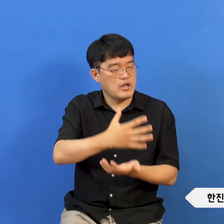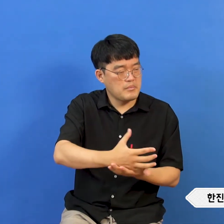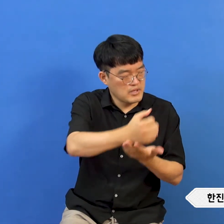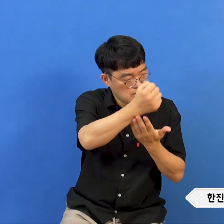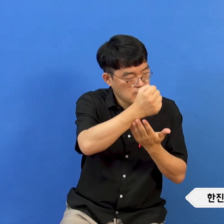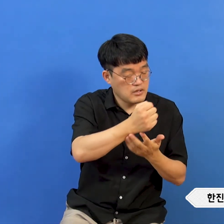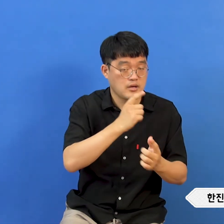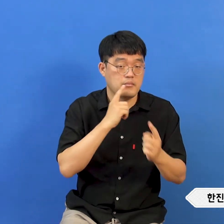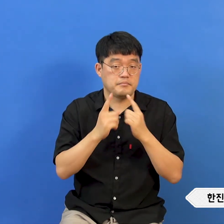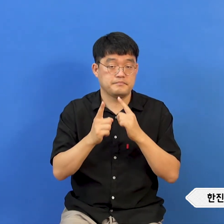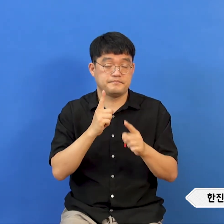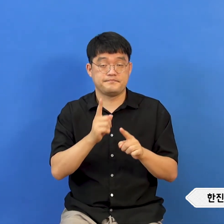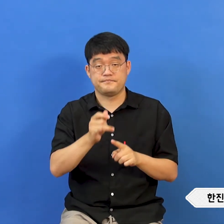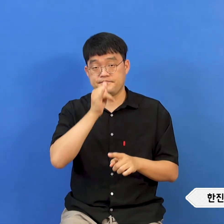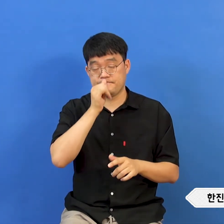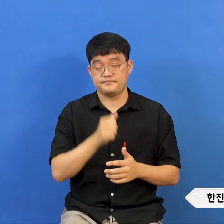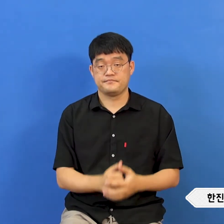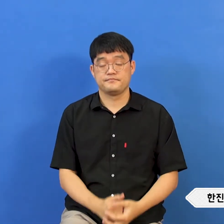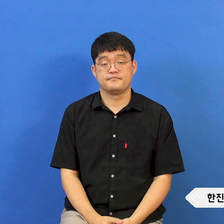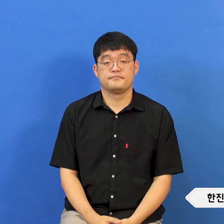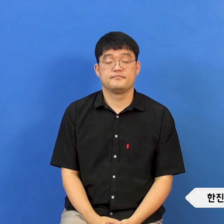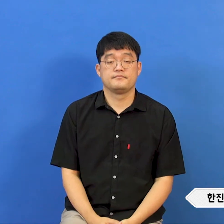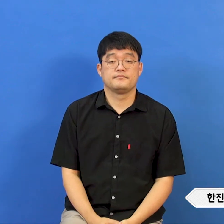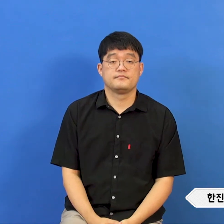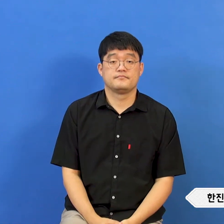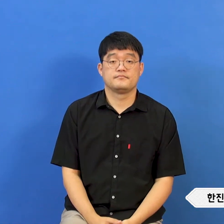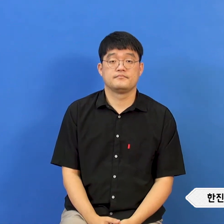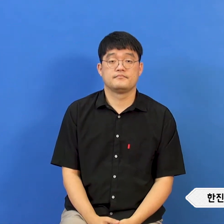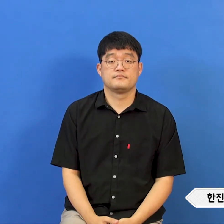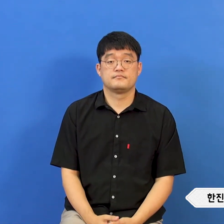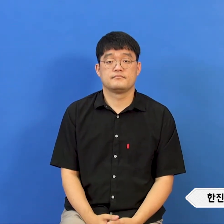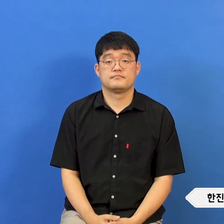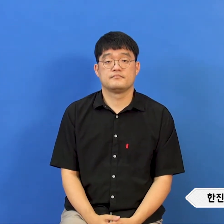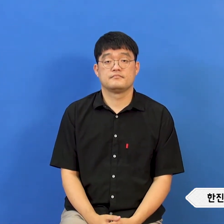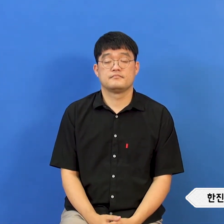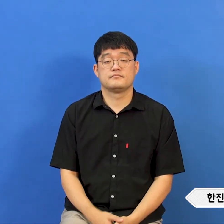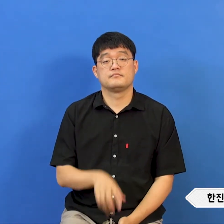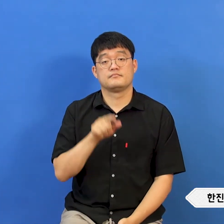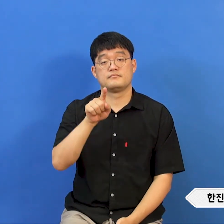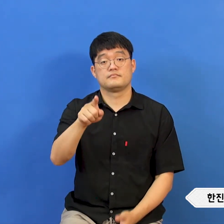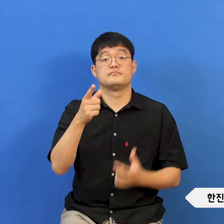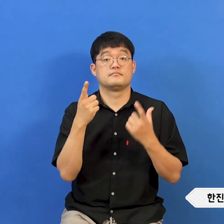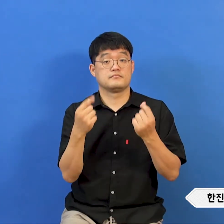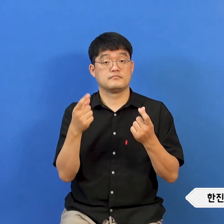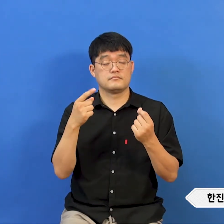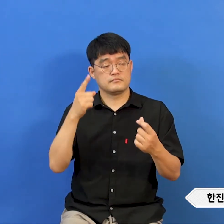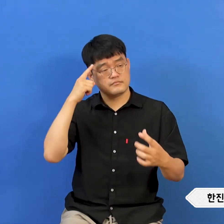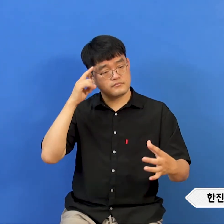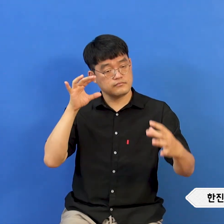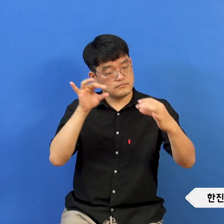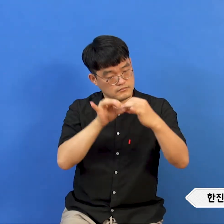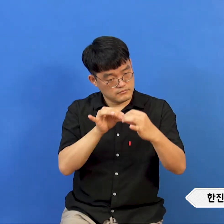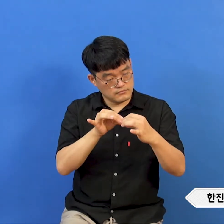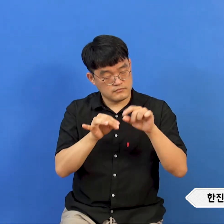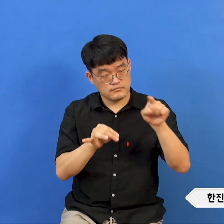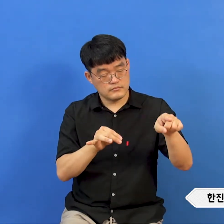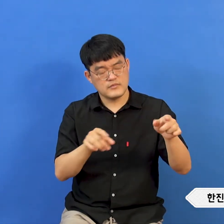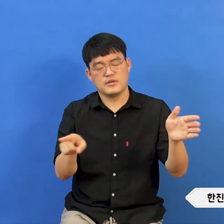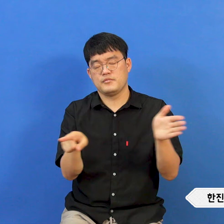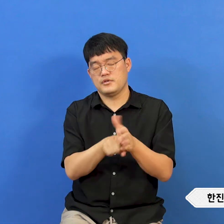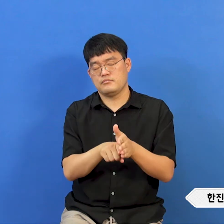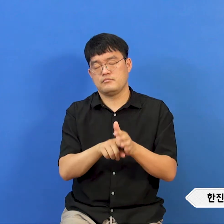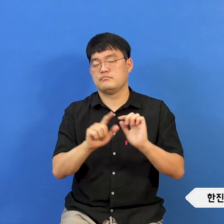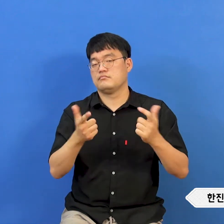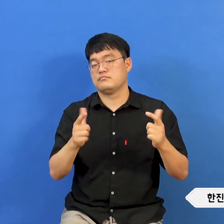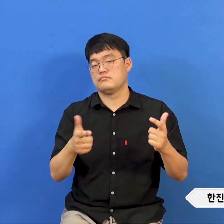그렇게 하고 있는 것이죠. 그렇게 찬동하는 것은 믿음이 아닙니다.